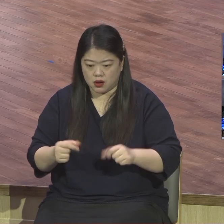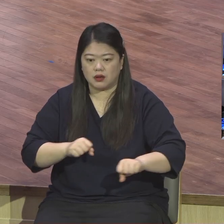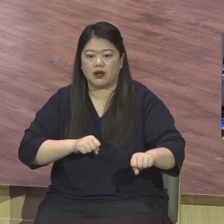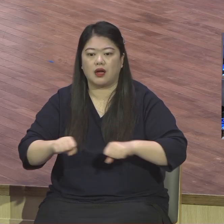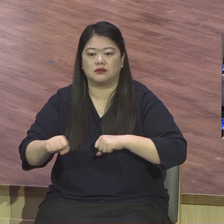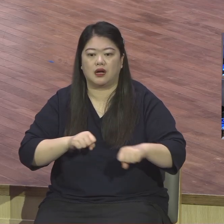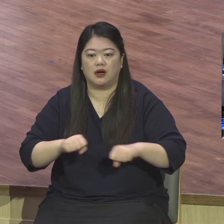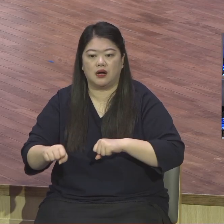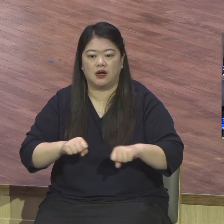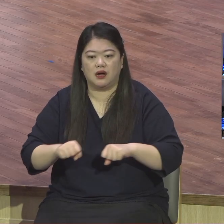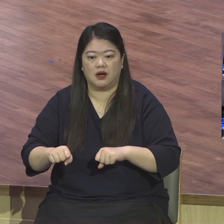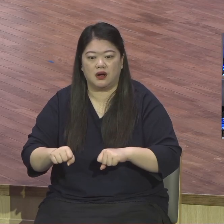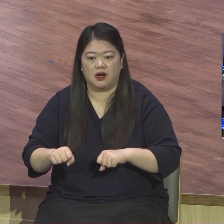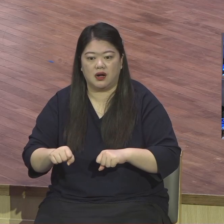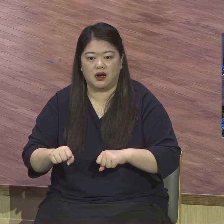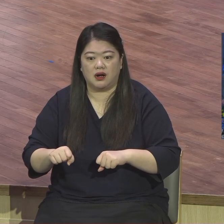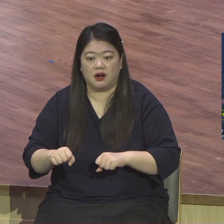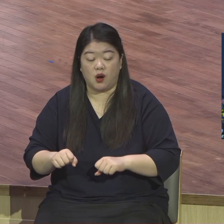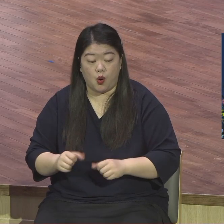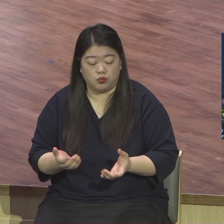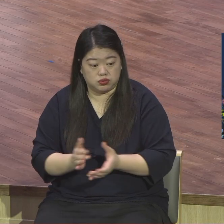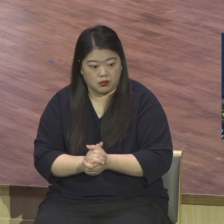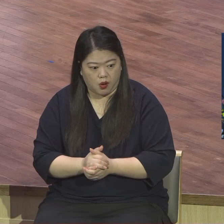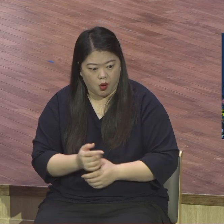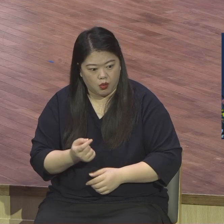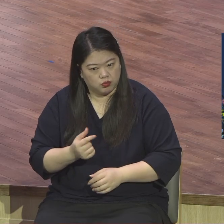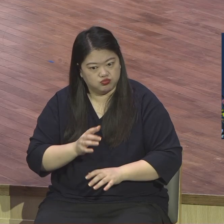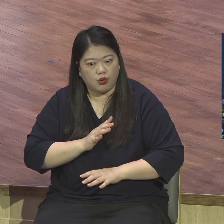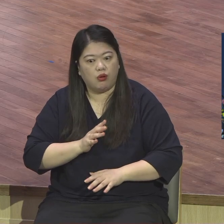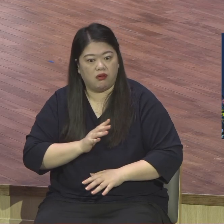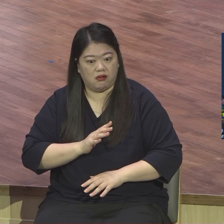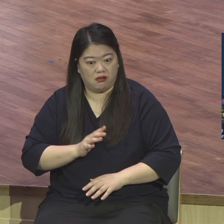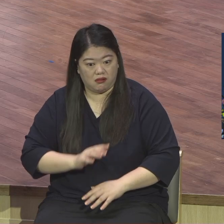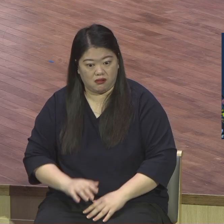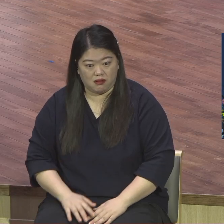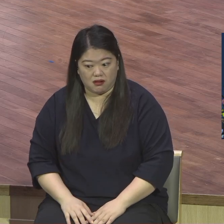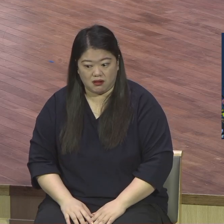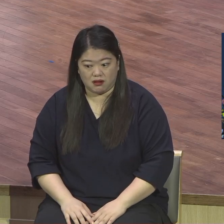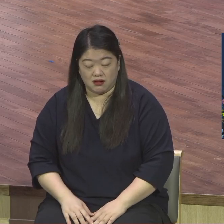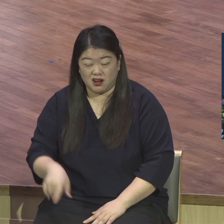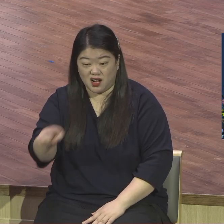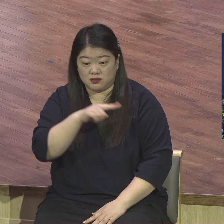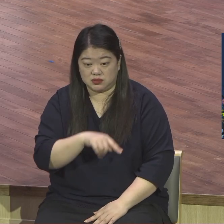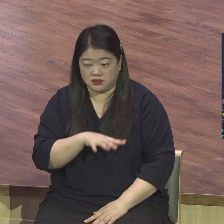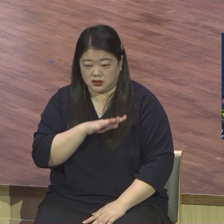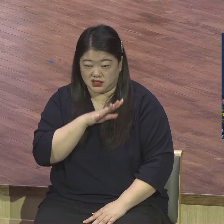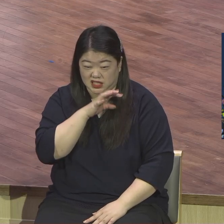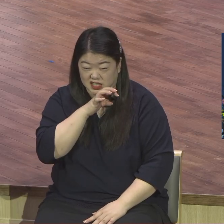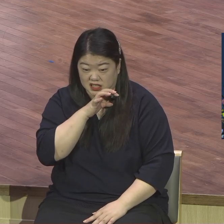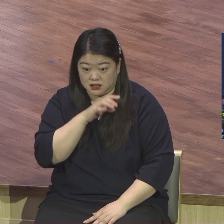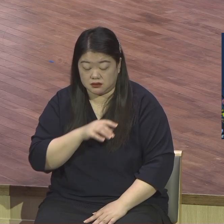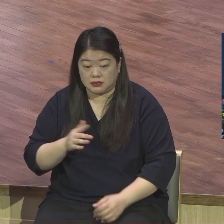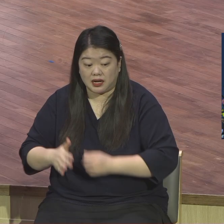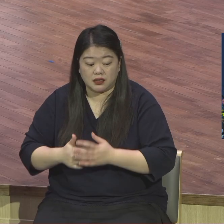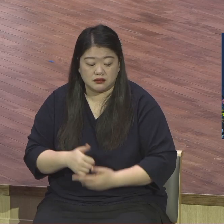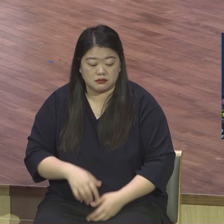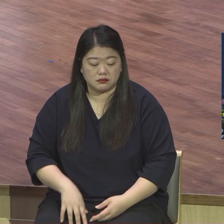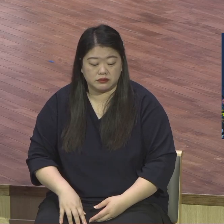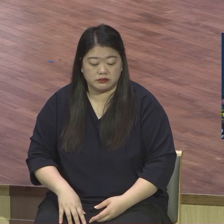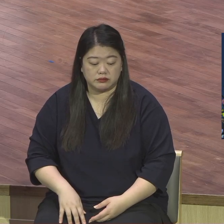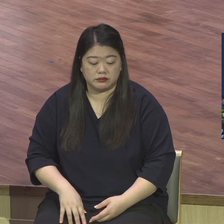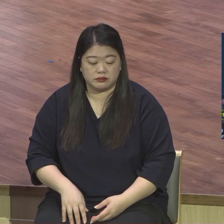행하리라. 날 여러분이 기억하세요. 여러분 공적이든 사석이든 간에